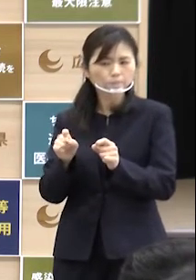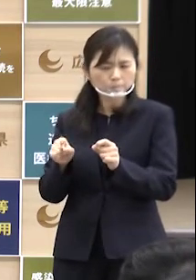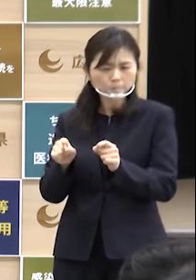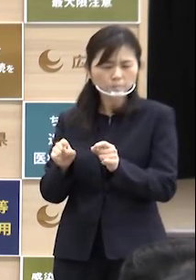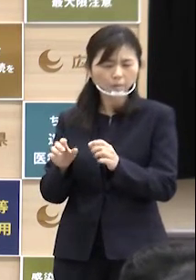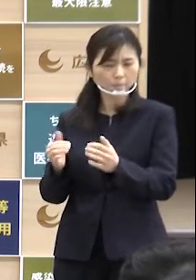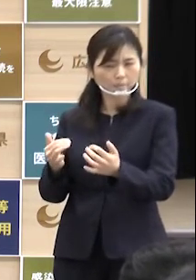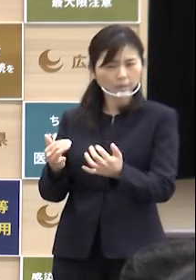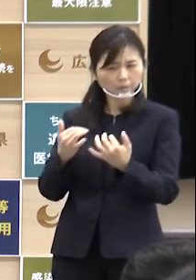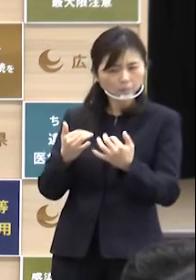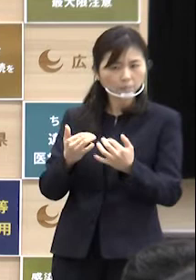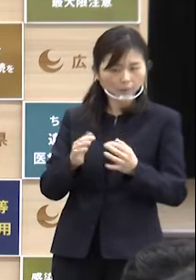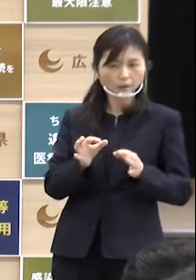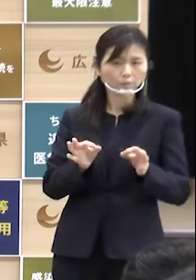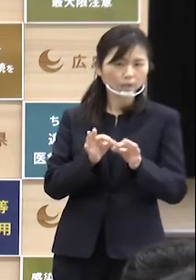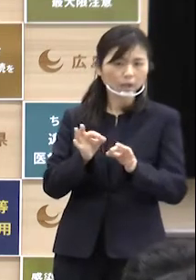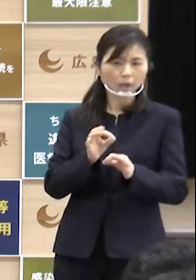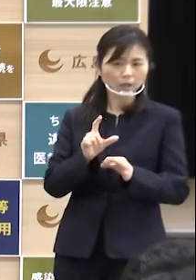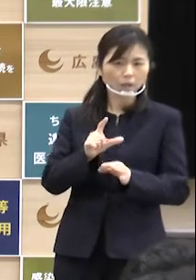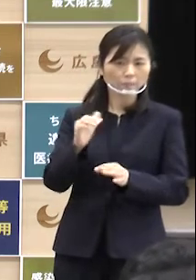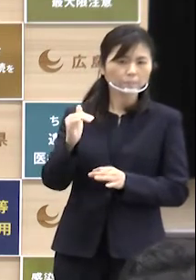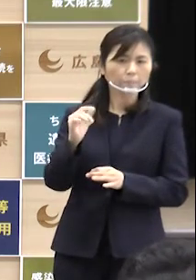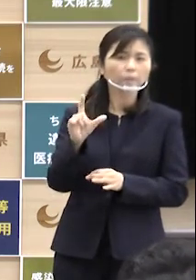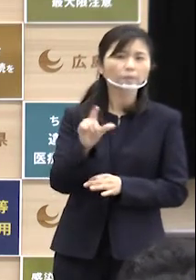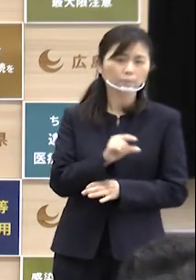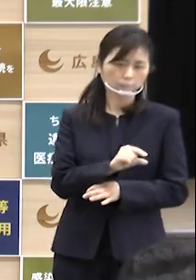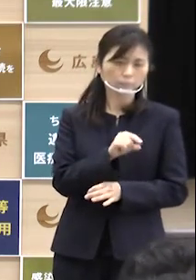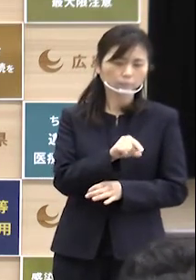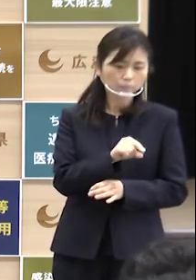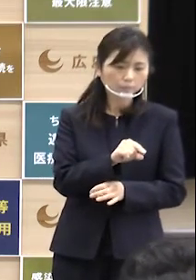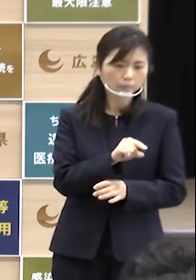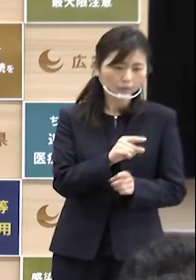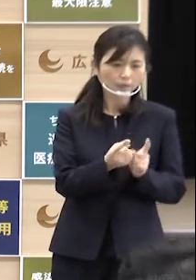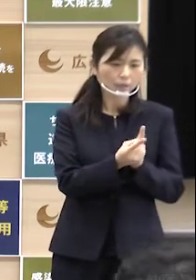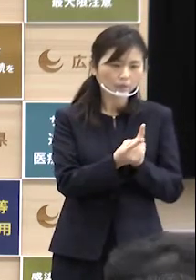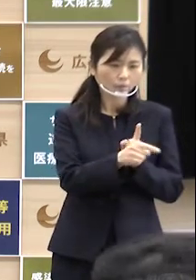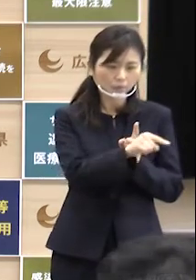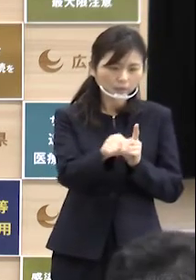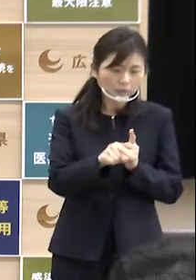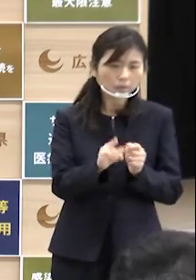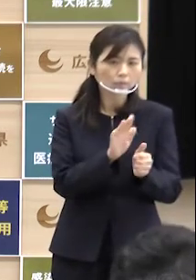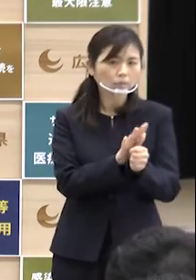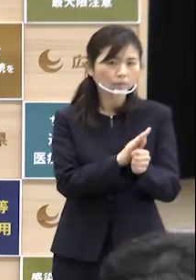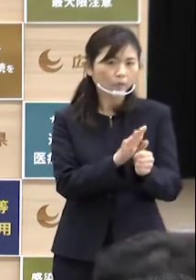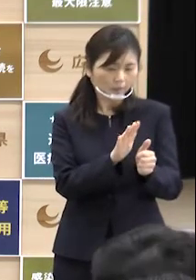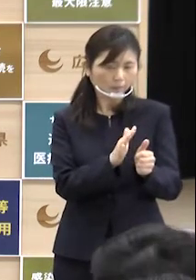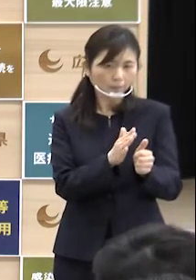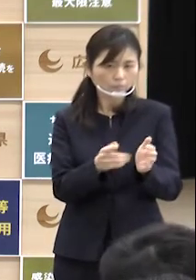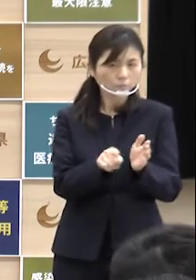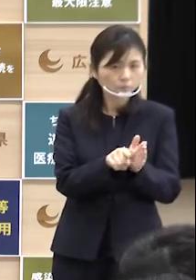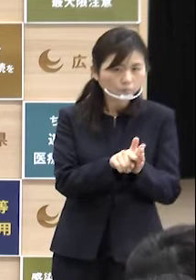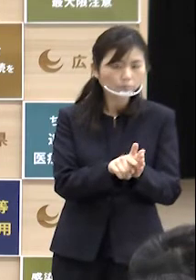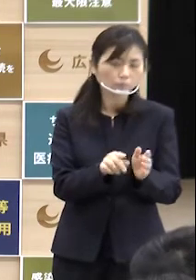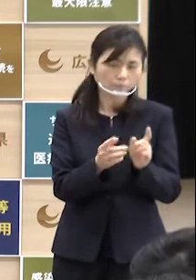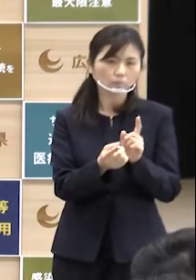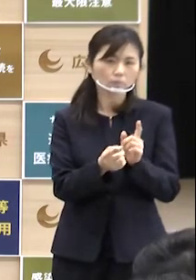ているところに対する支援を強化するという趣旨です。 ありがとうございます。